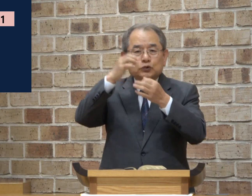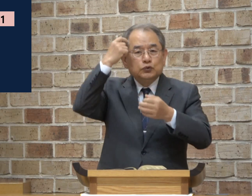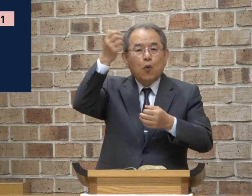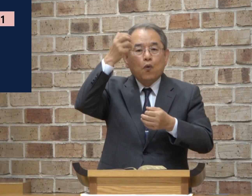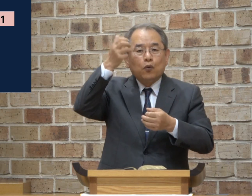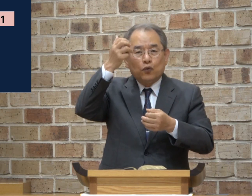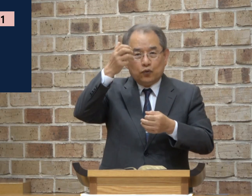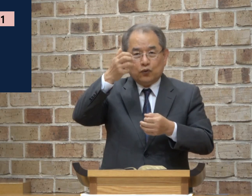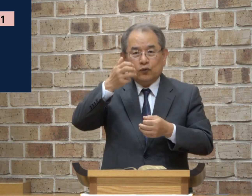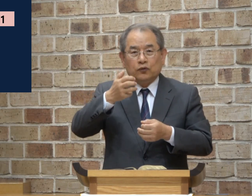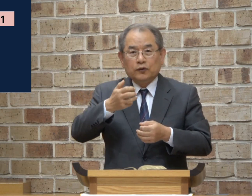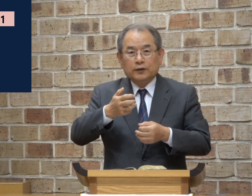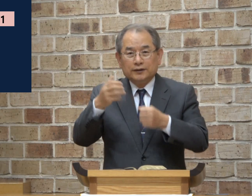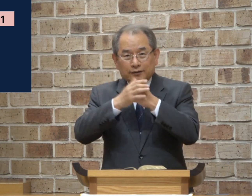성령은 하나님의 영이십니다.